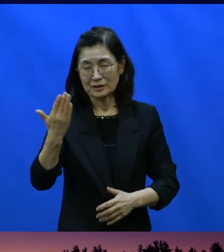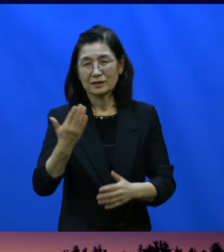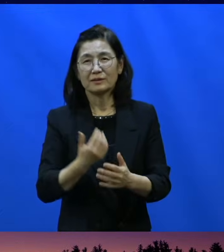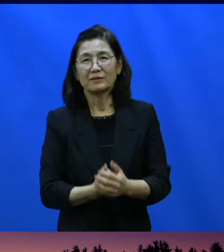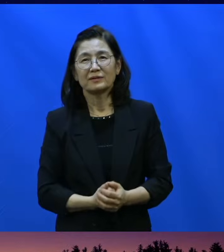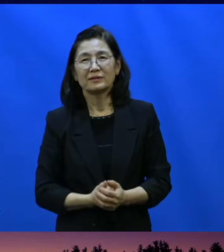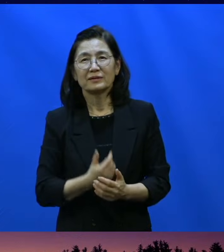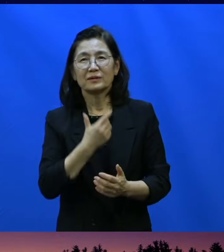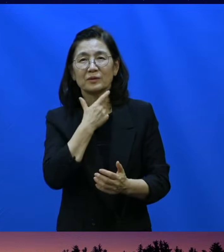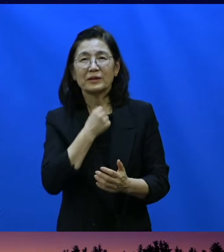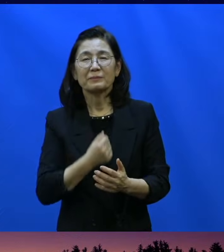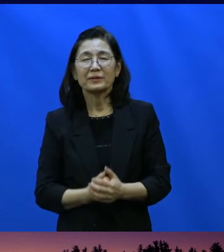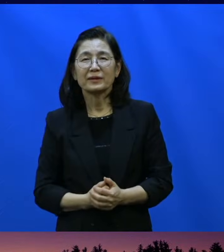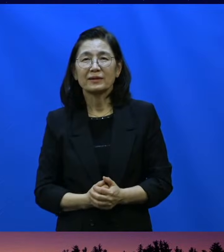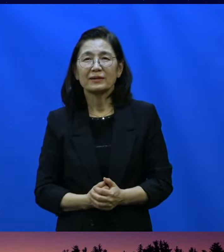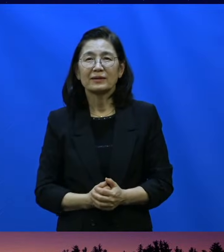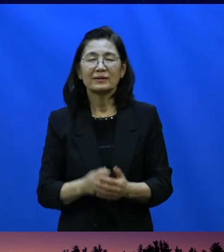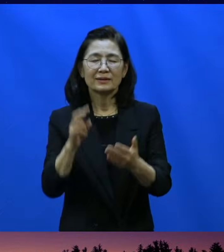우리 찬양 하나 하고